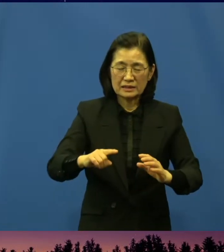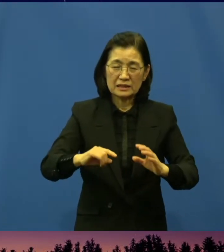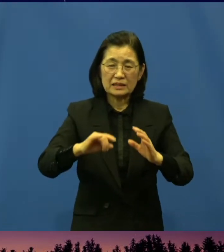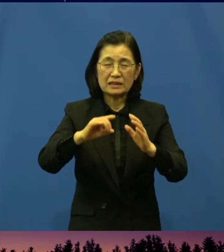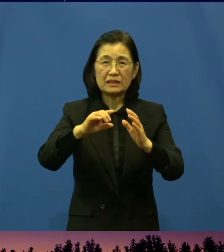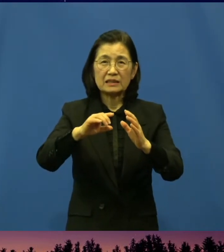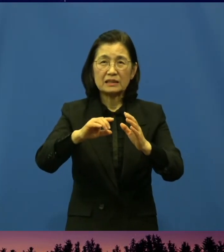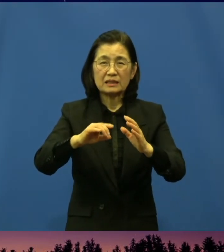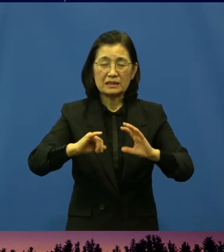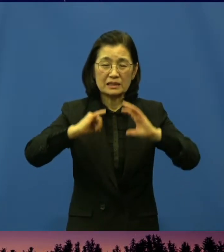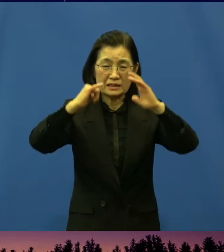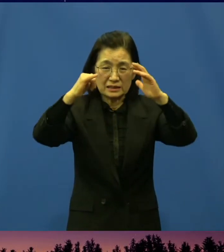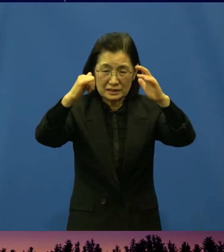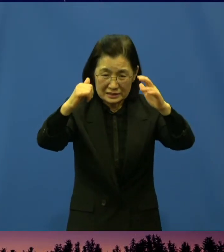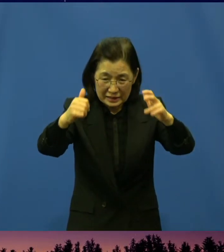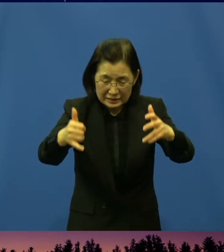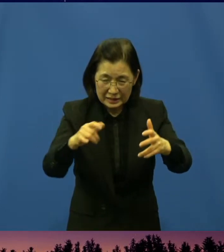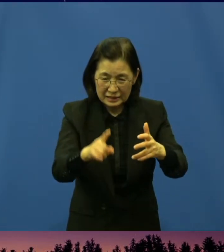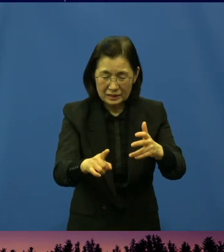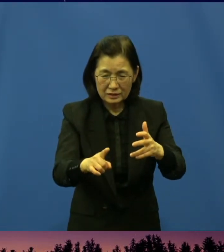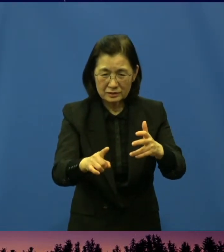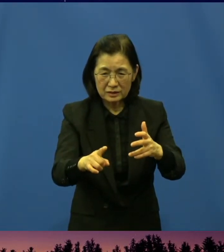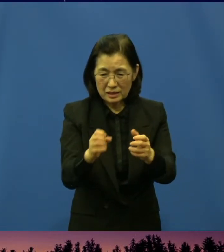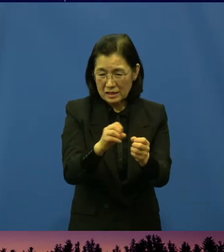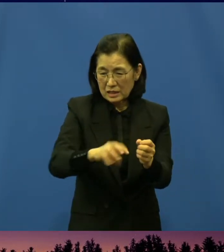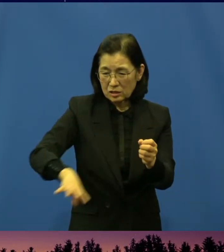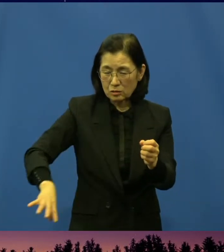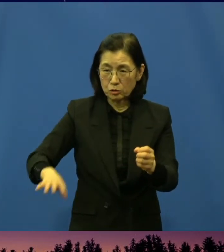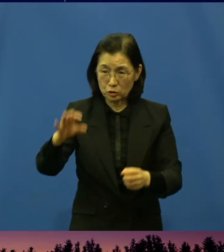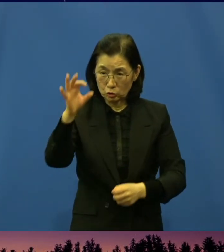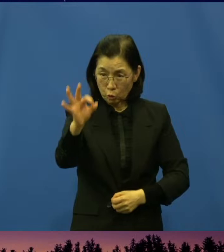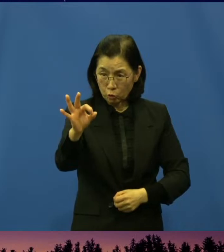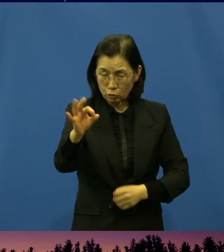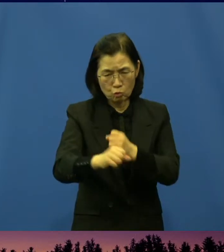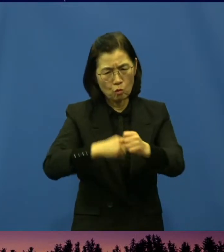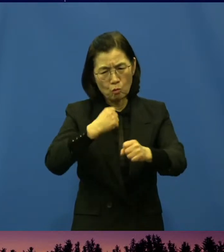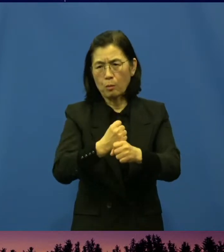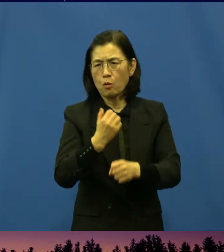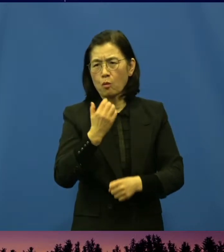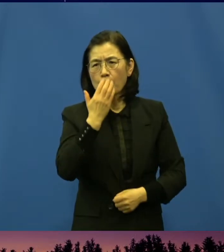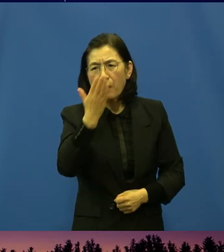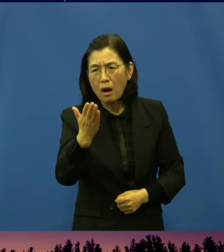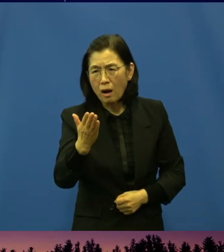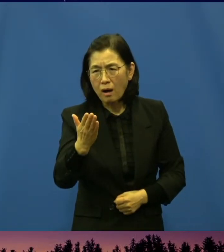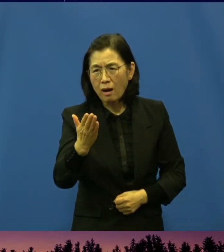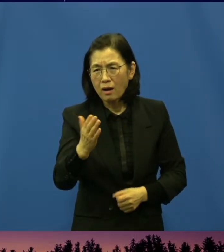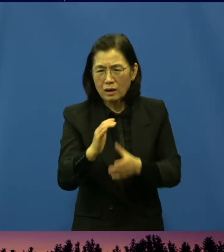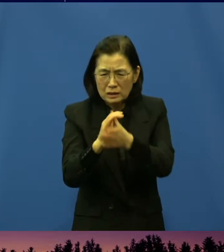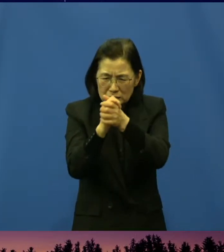수 있어요. 돈을 잃어버려도 다시 찾을 수 있고, 뭐 우정이 깨어져도 다시 회복시킬 수 있고,